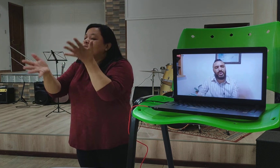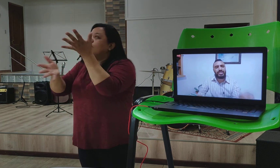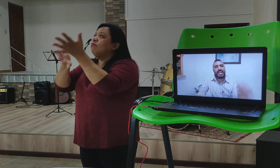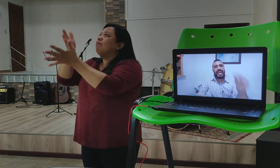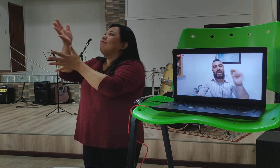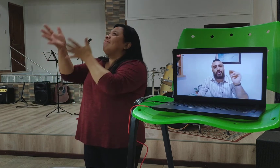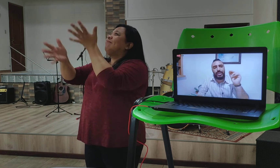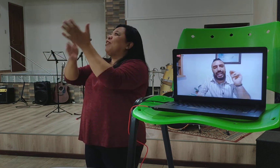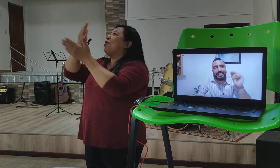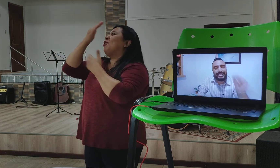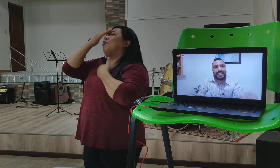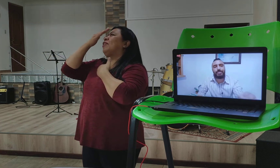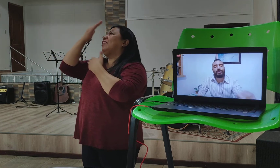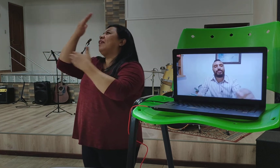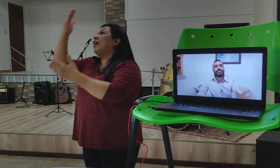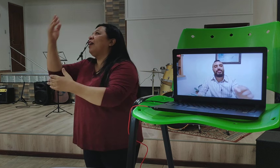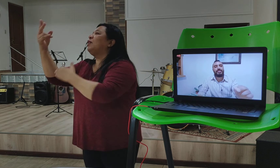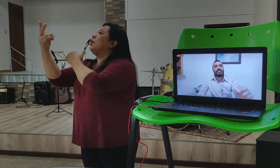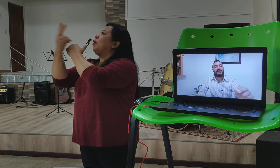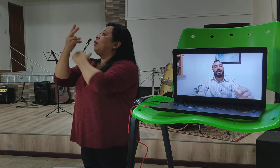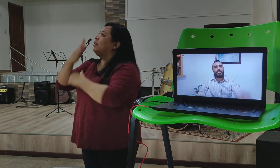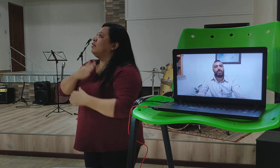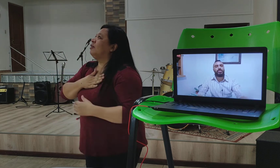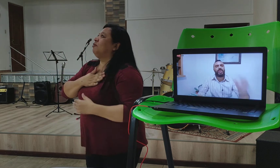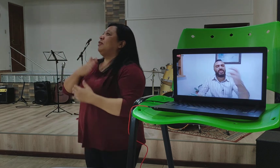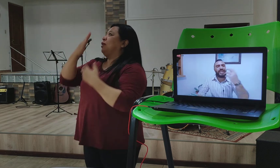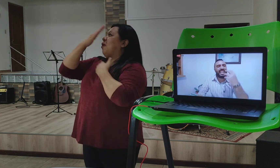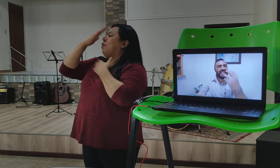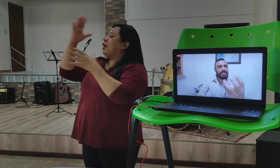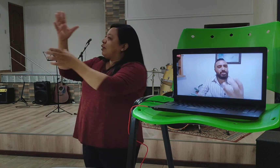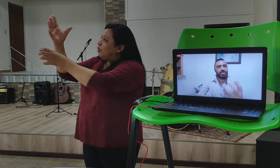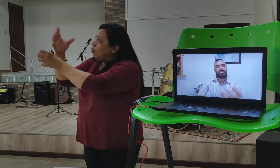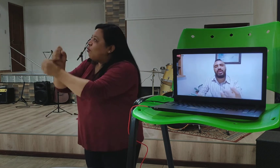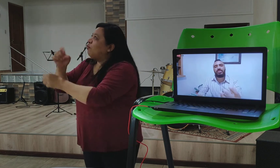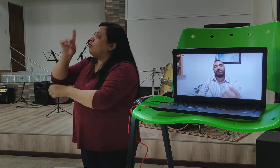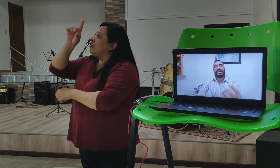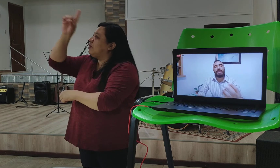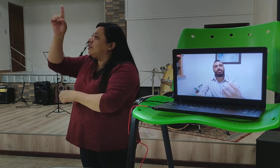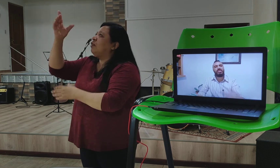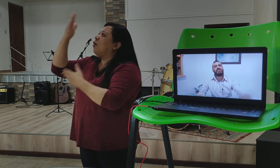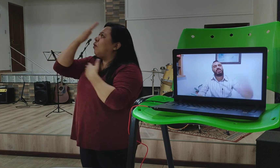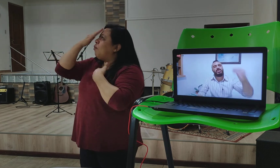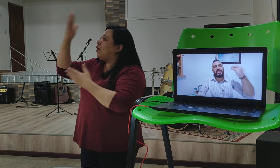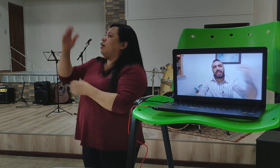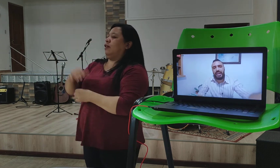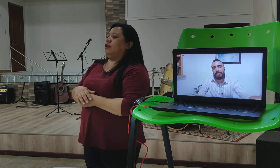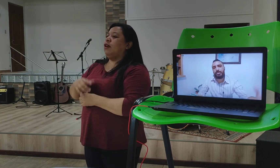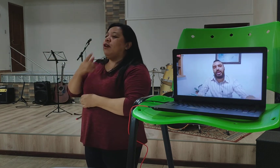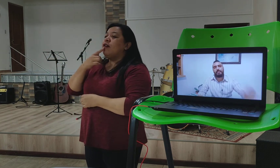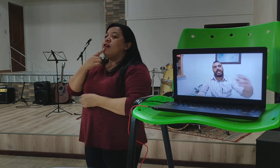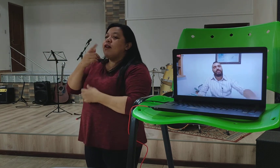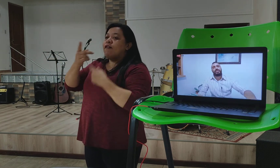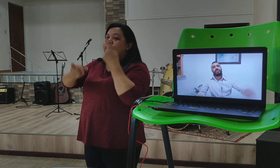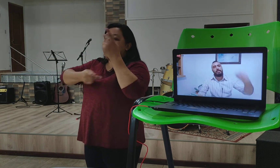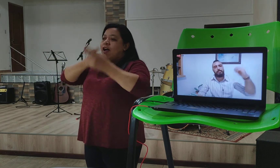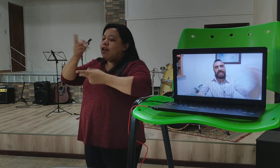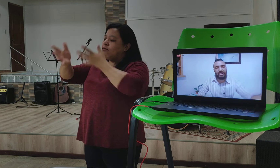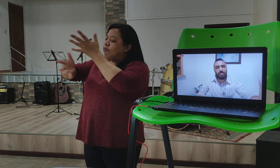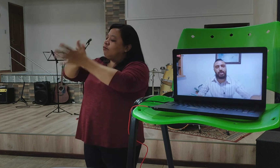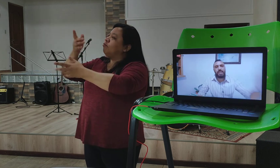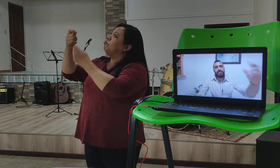quando nós reconhecemos, quando nós falamos com os nossos lábios: Deus, eu te amo, Deus,